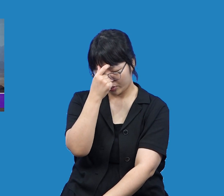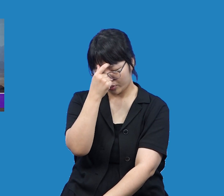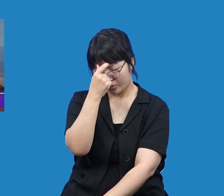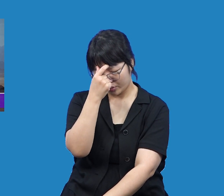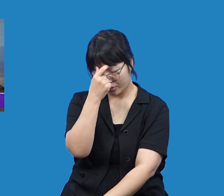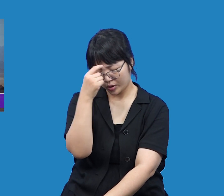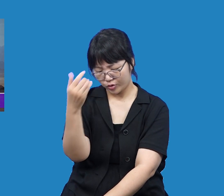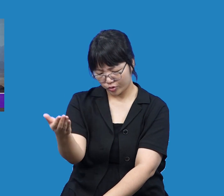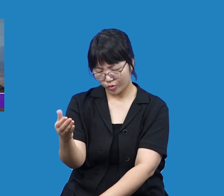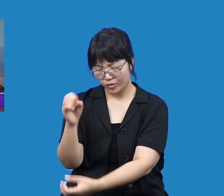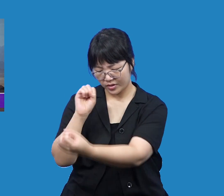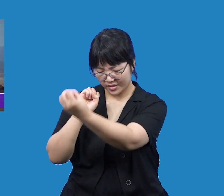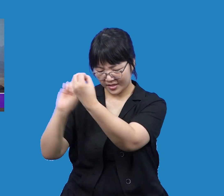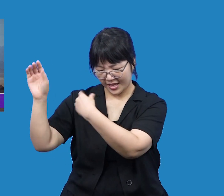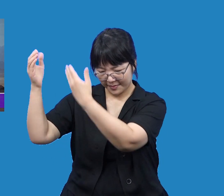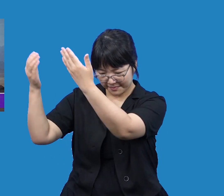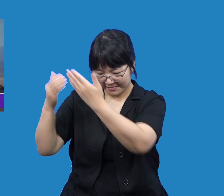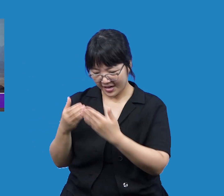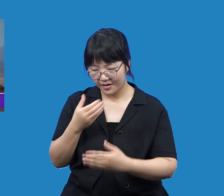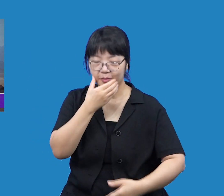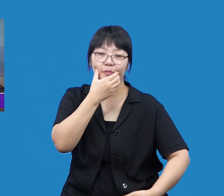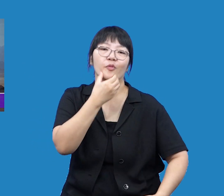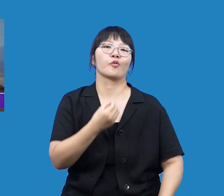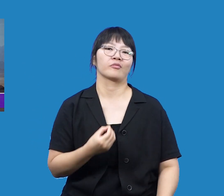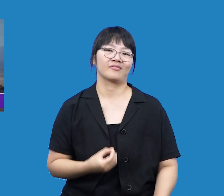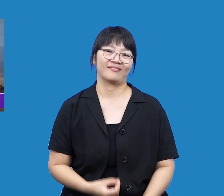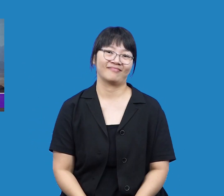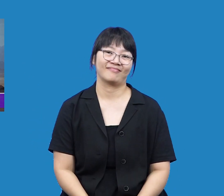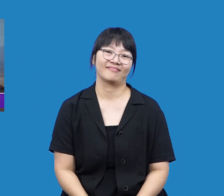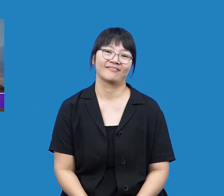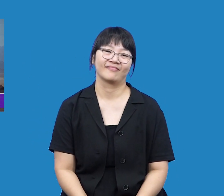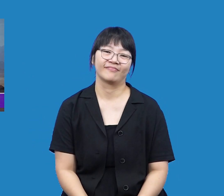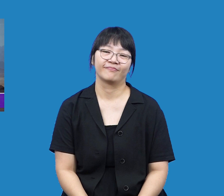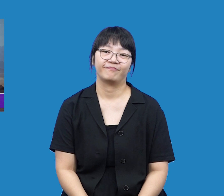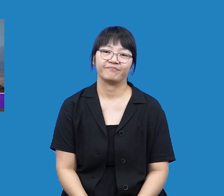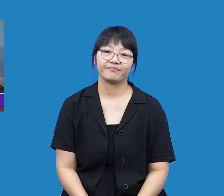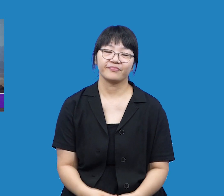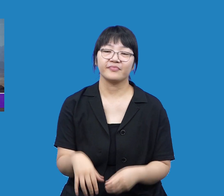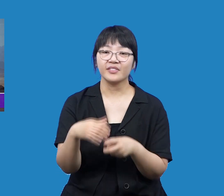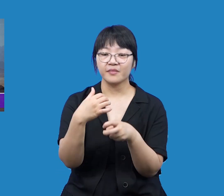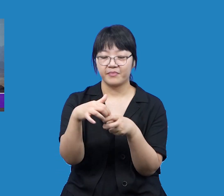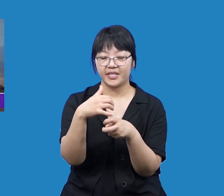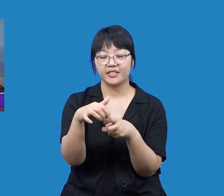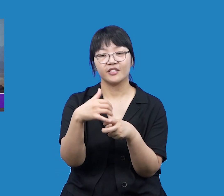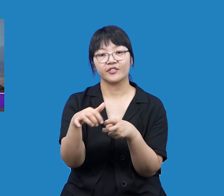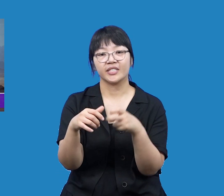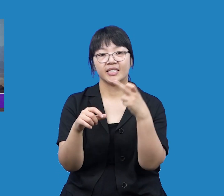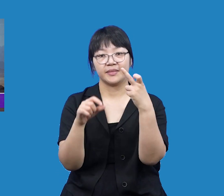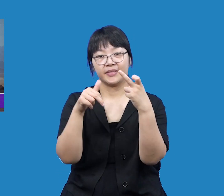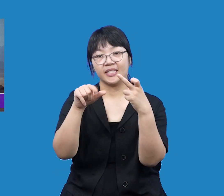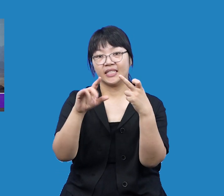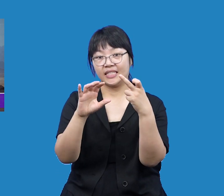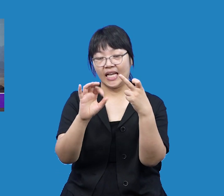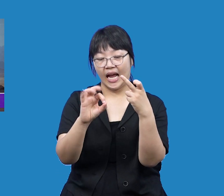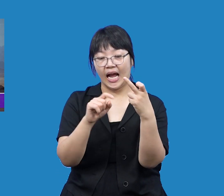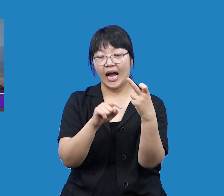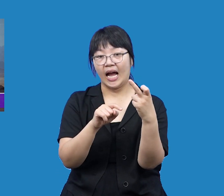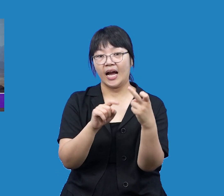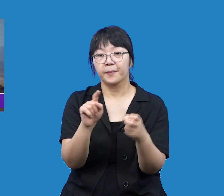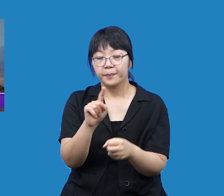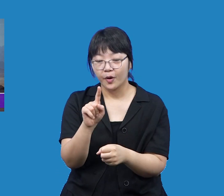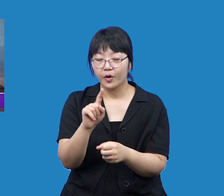중보 기도가 응답되는 복을 누리게 됩니다. 우리는 민수기 12장에서 하나님이